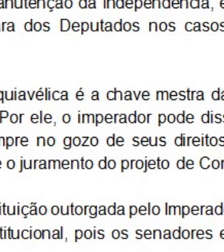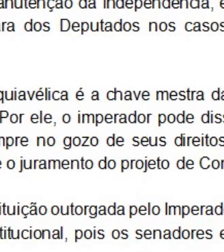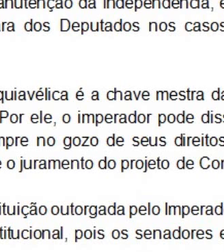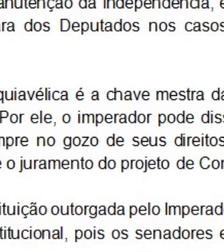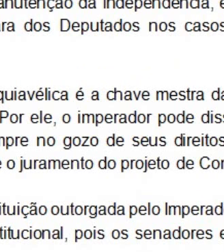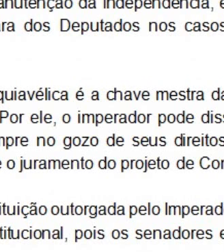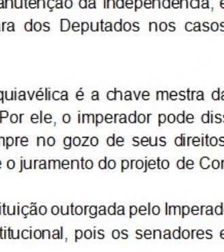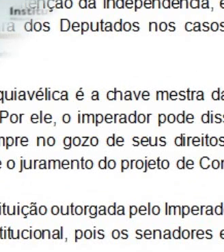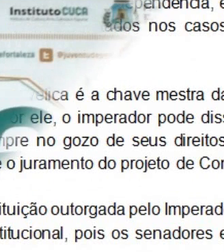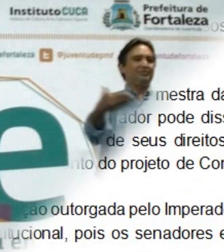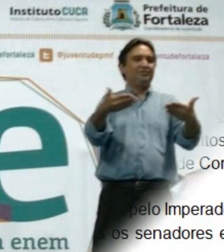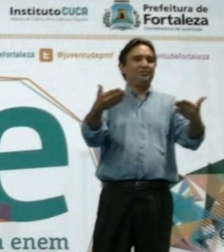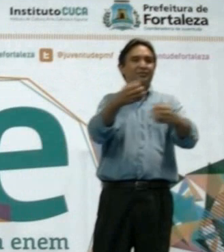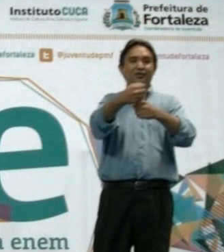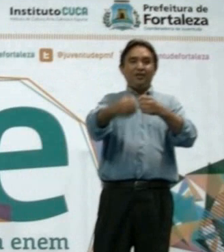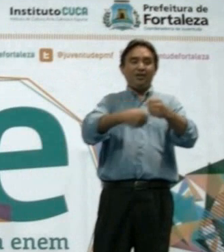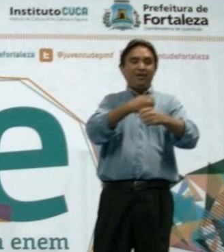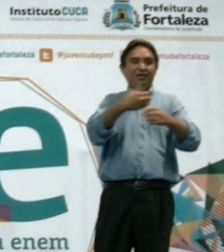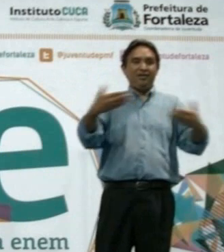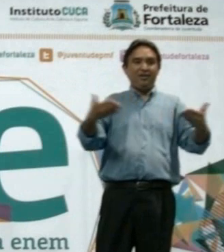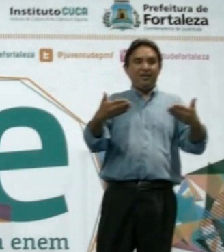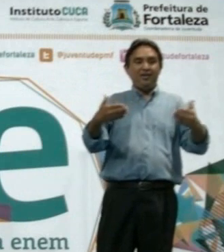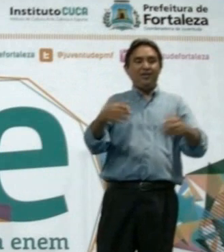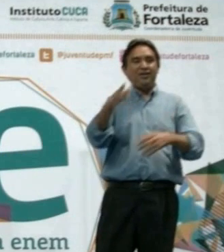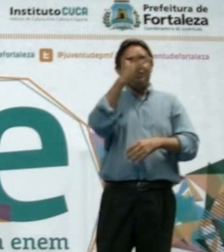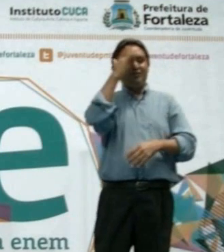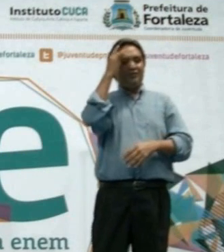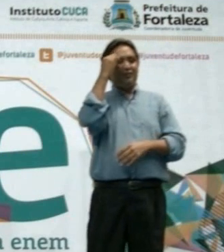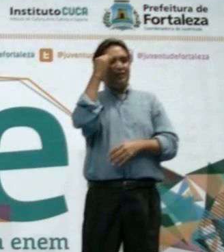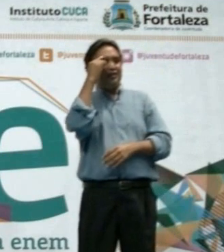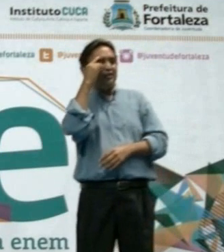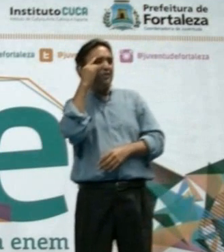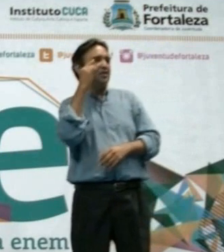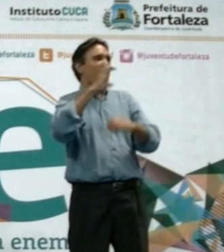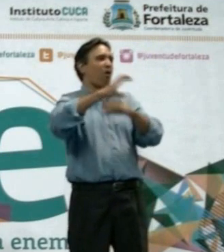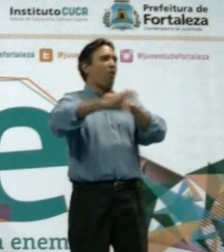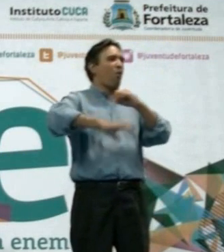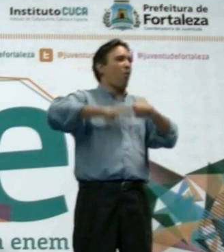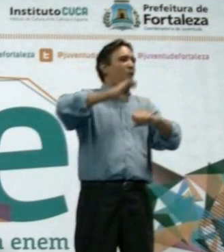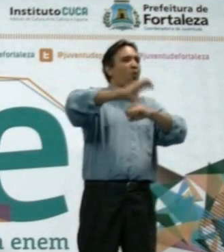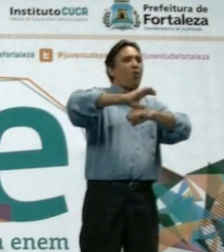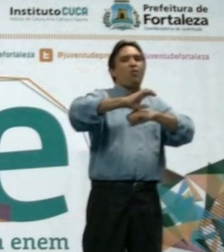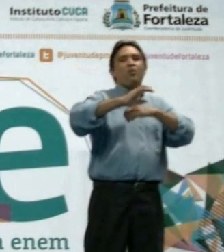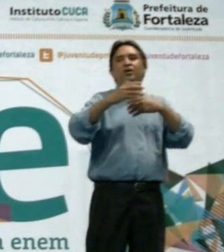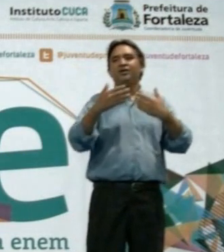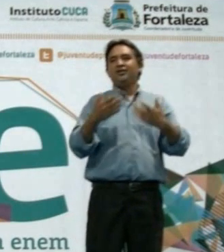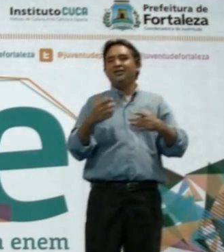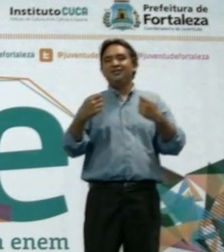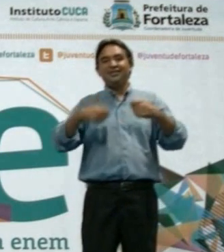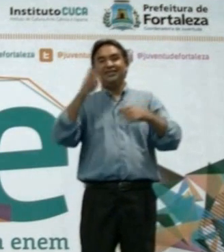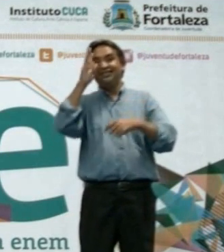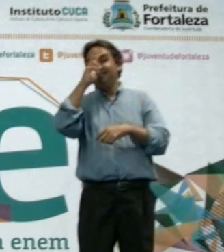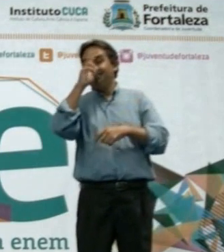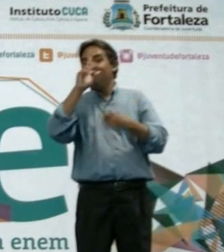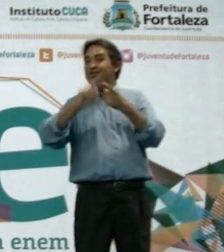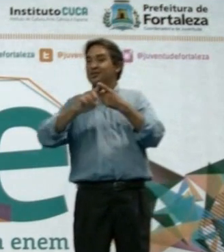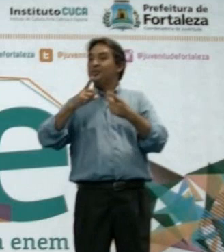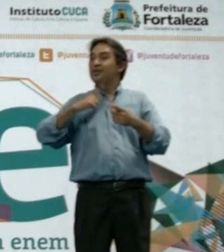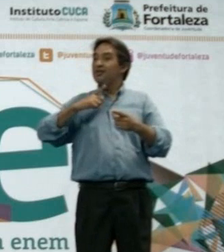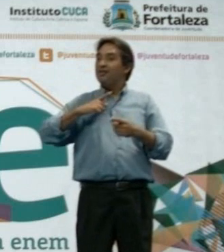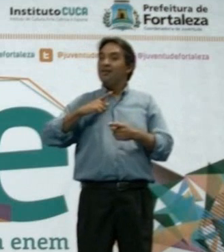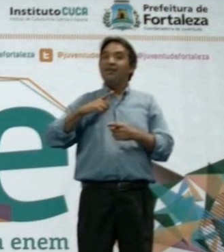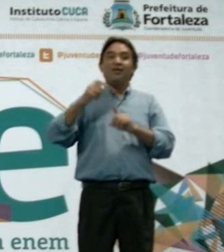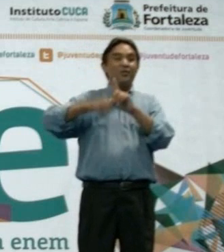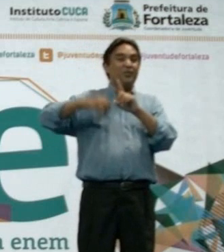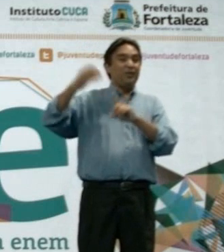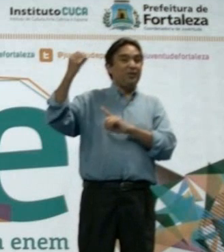de hoje, né? Esse ano, enquanto o povo está pensando na Copa do Mundo que está chegando, tem que lembrar que também está chegando